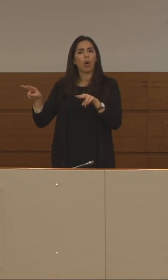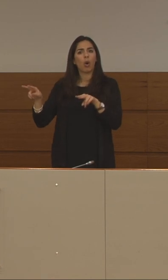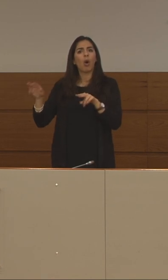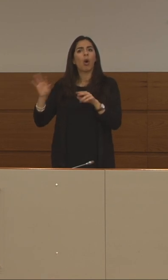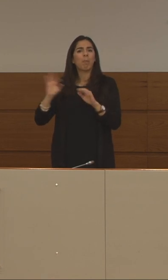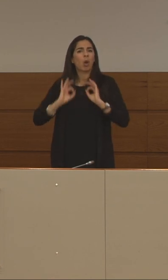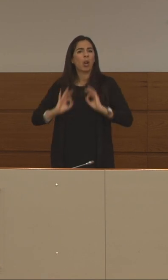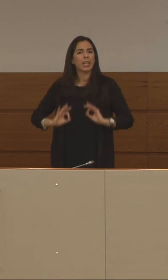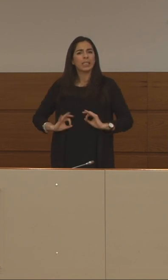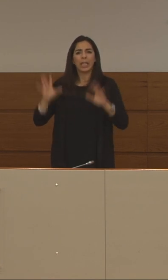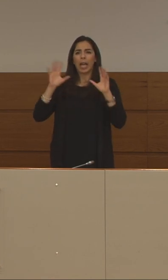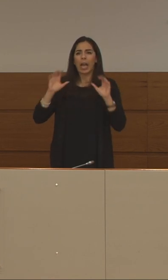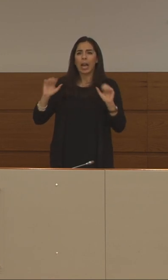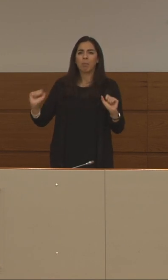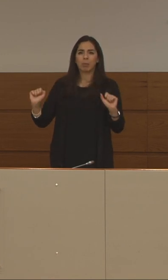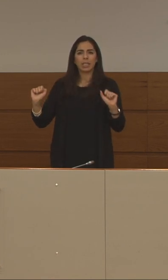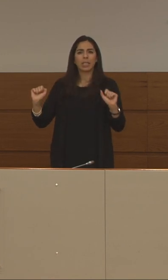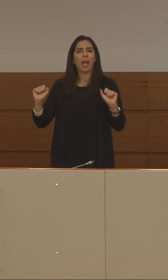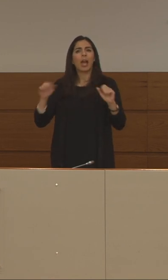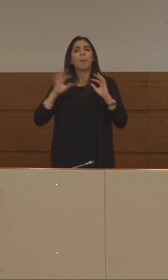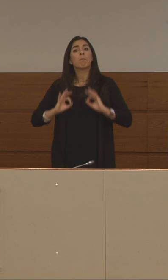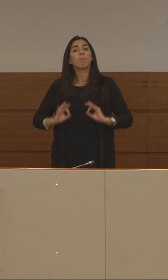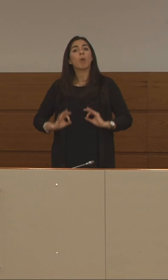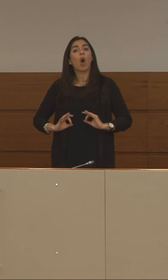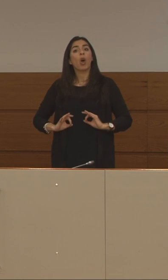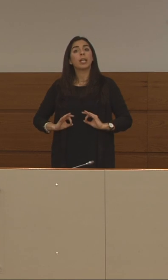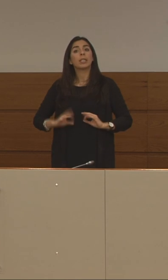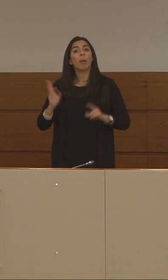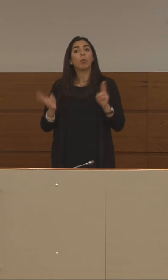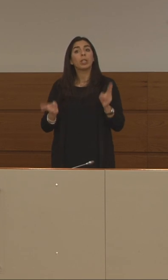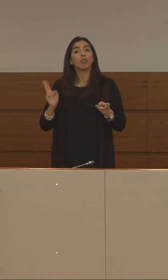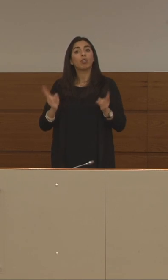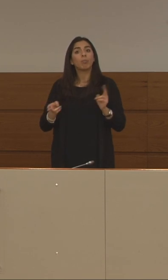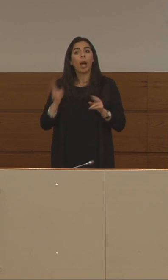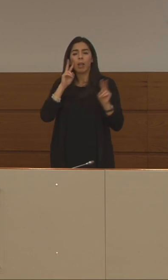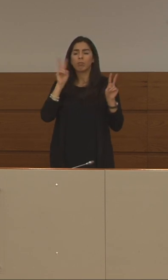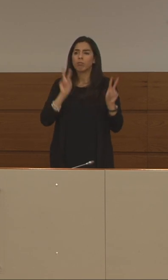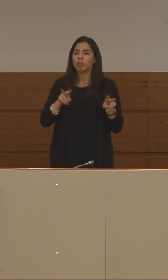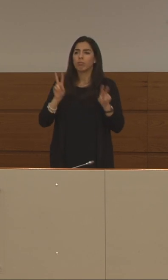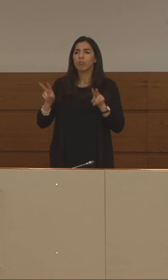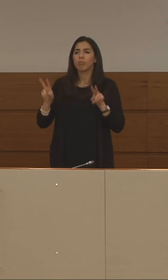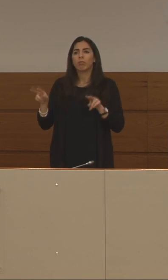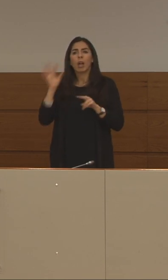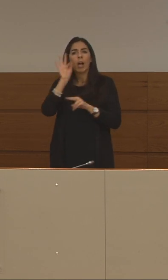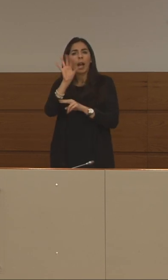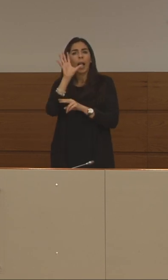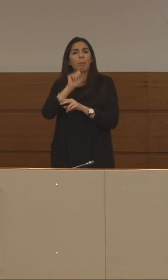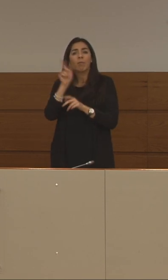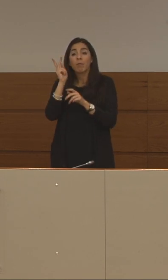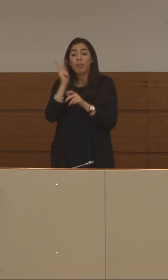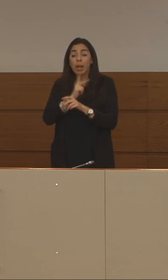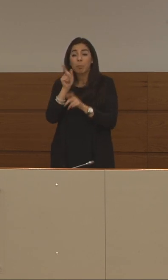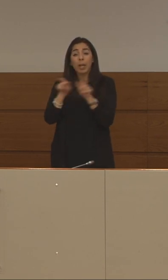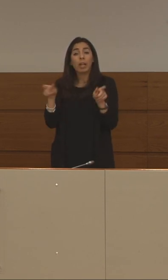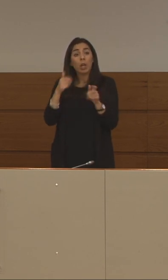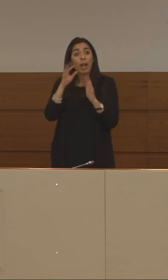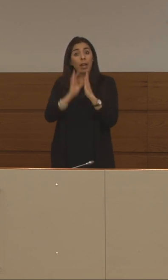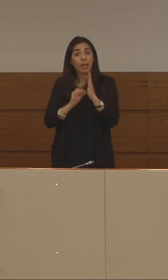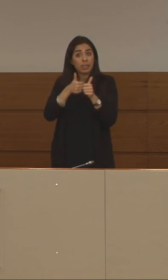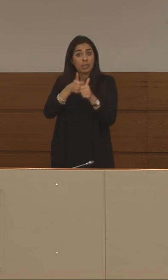dell'ordine forze di polizia della polizia municipale per rispetto delle misure quindi comunque